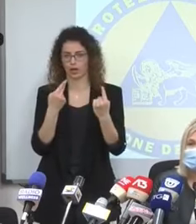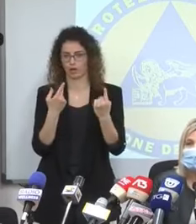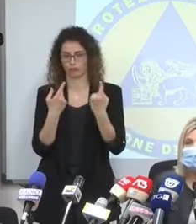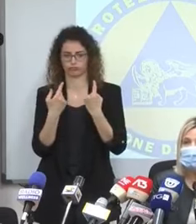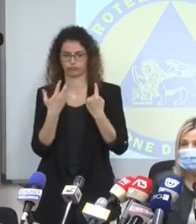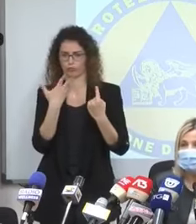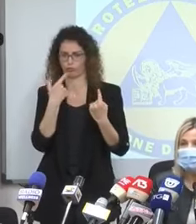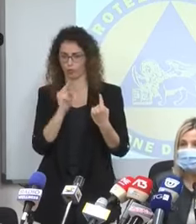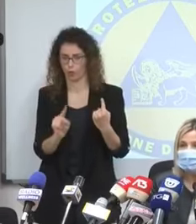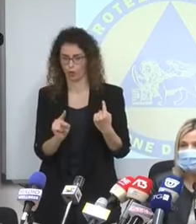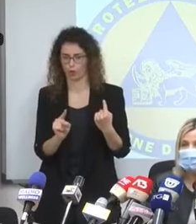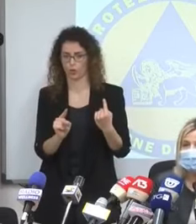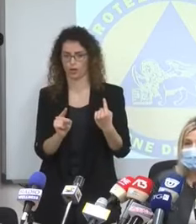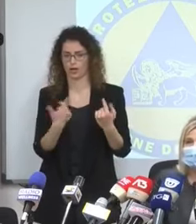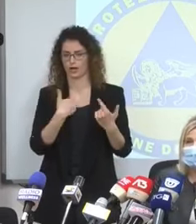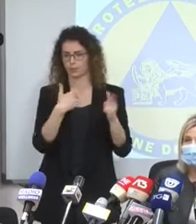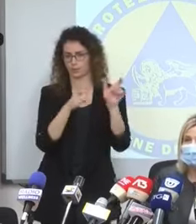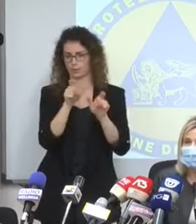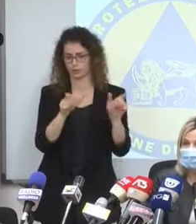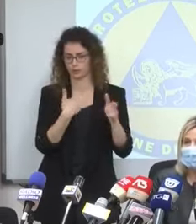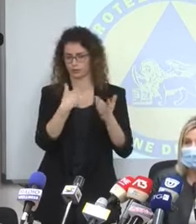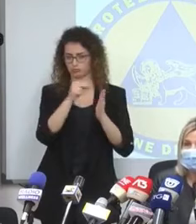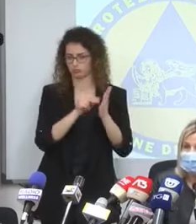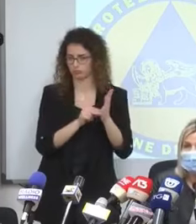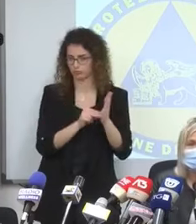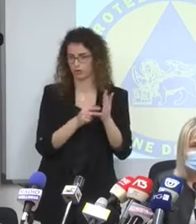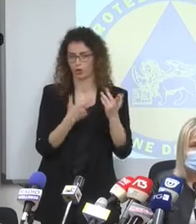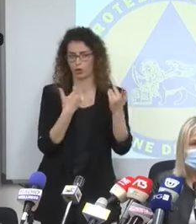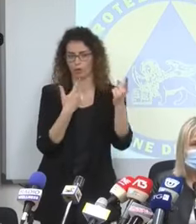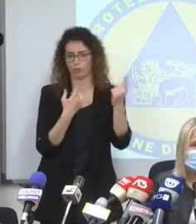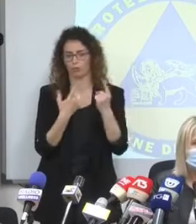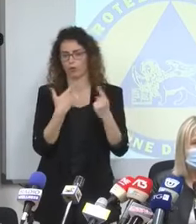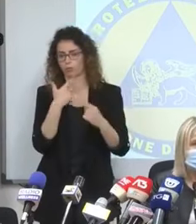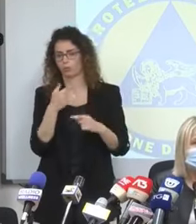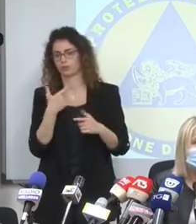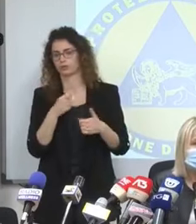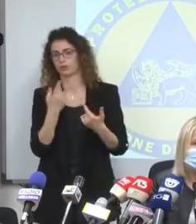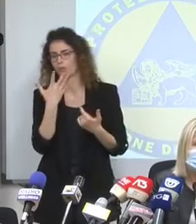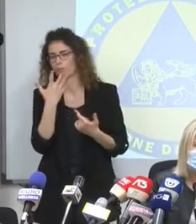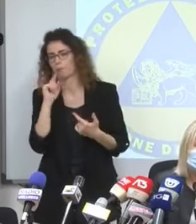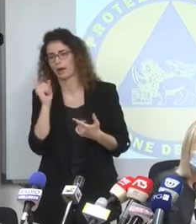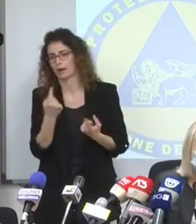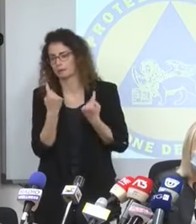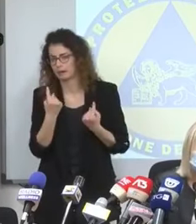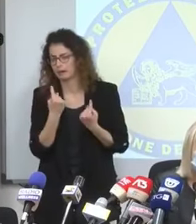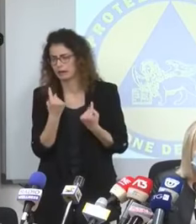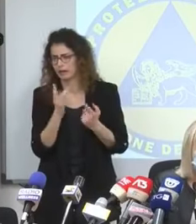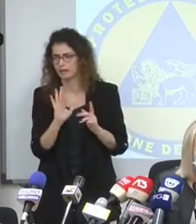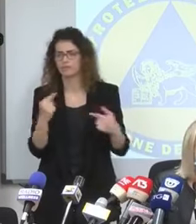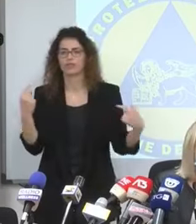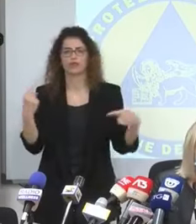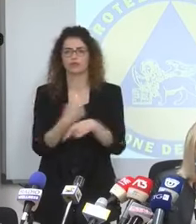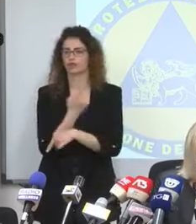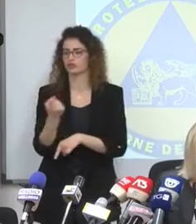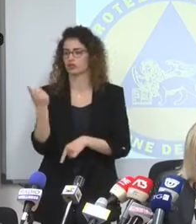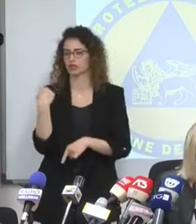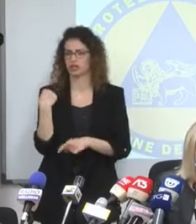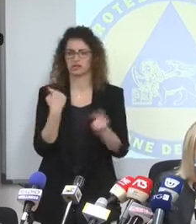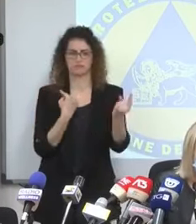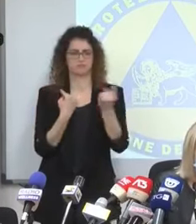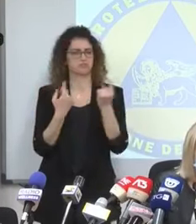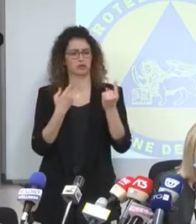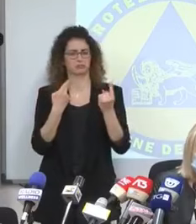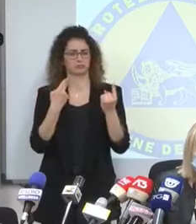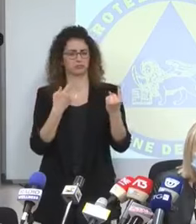quanto programmato, comunque di persone che potevano rinunciare perché volevano prima aspettare, capire bene eccetera, invece ieri insomma le defezioni sono